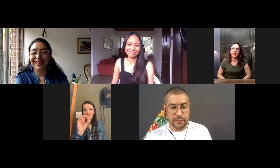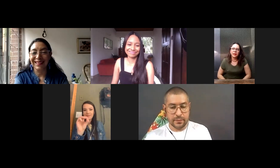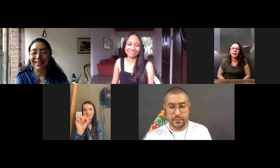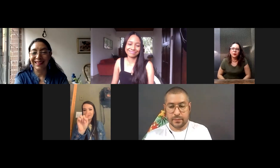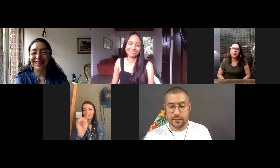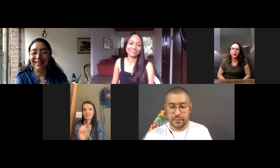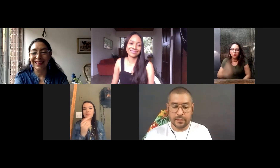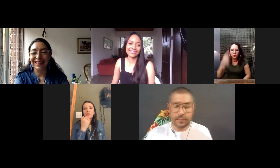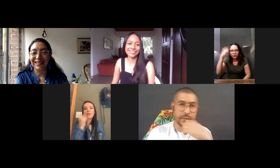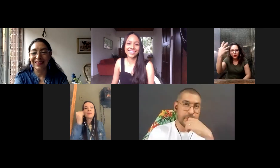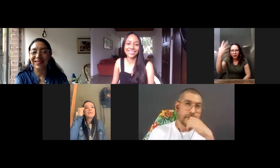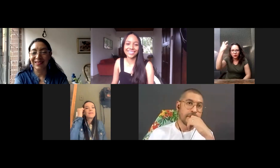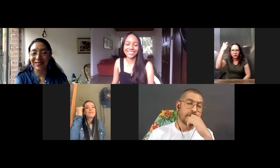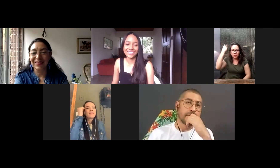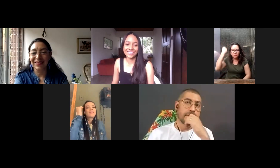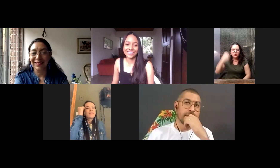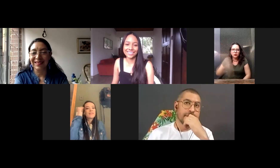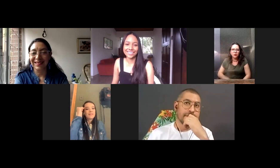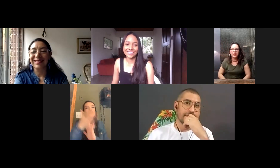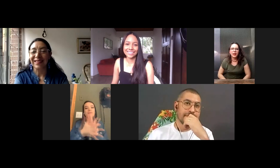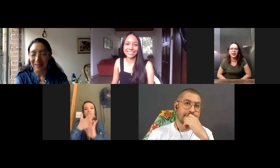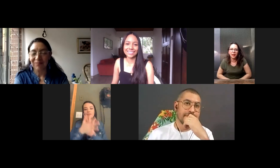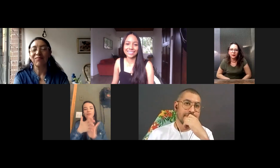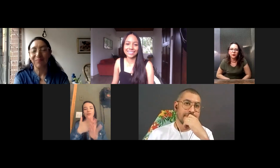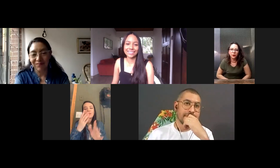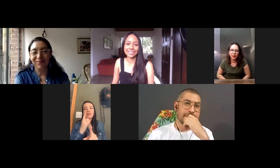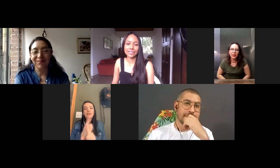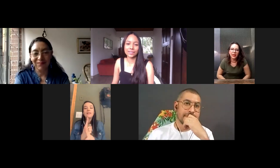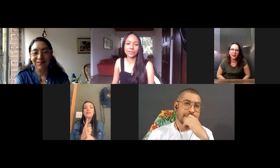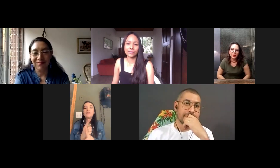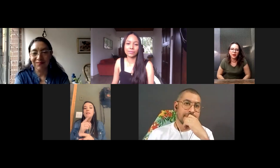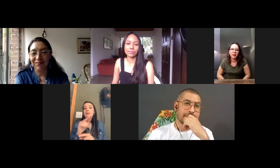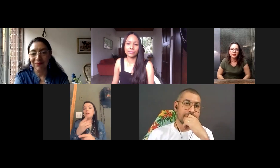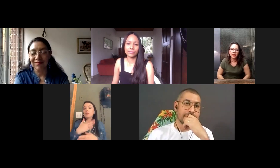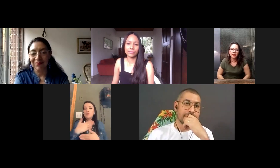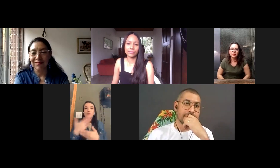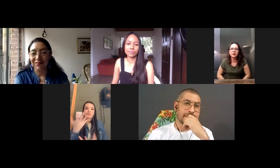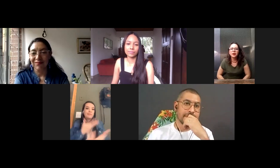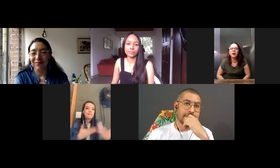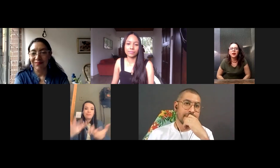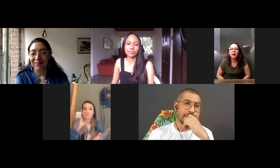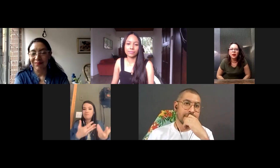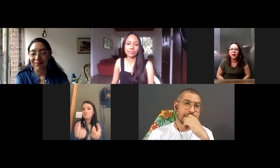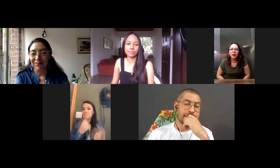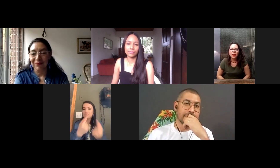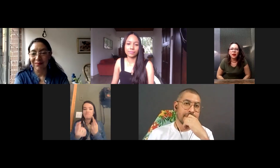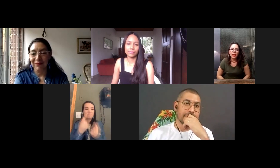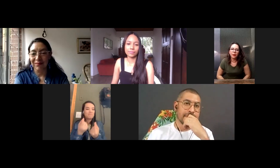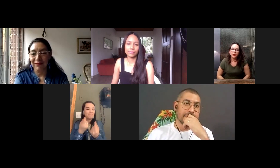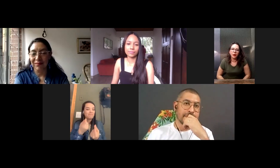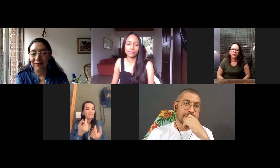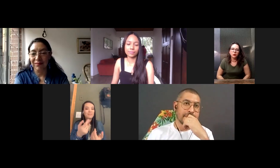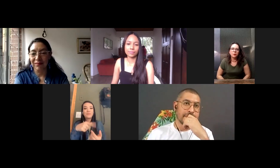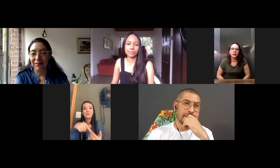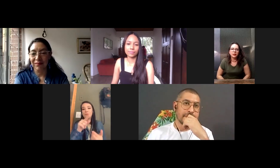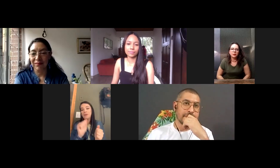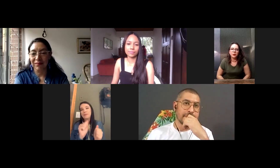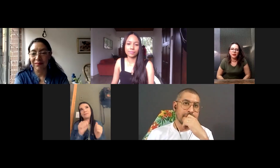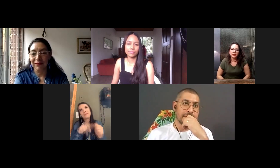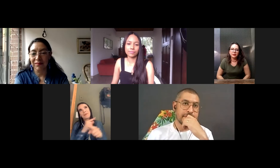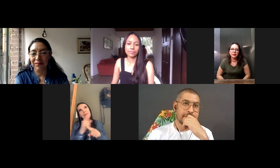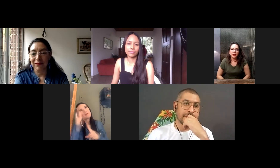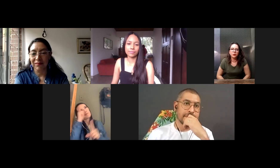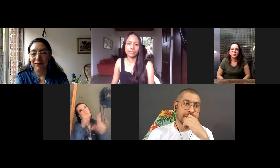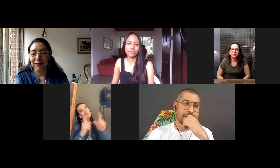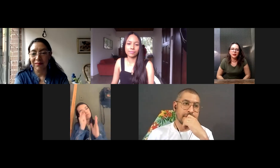y quieren derrumbar algunos mitos sobre la lengua de señas, podemos compartir, me pueden